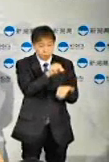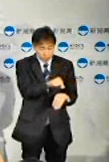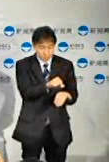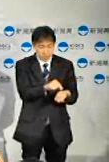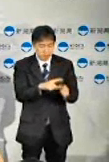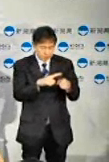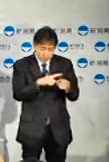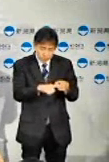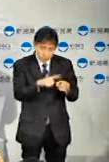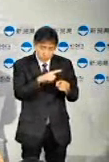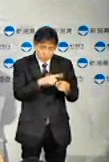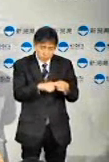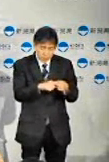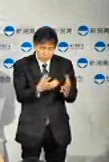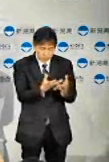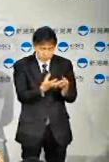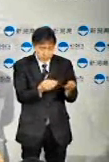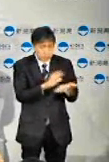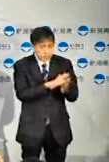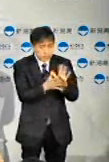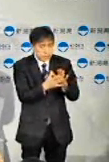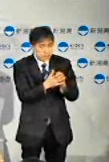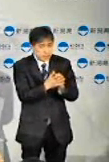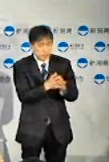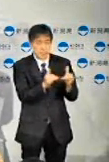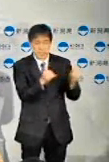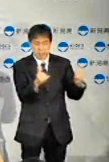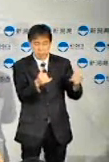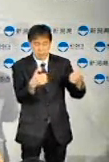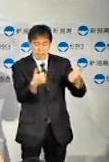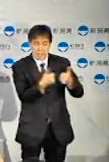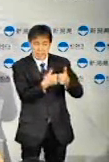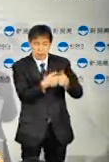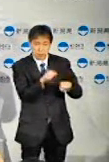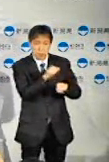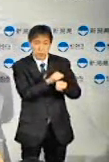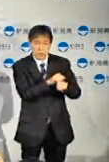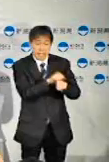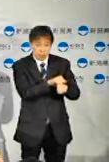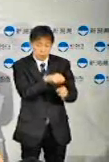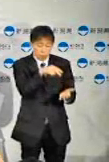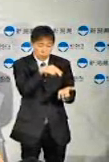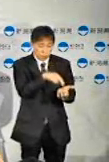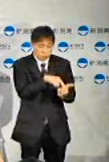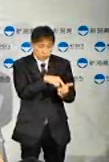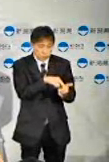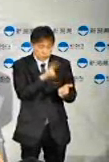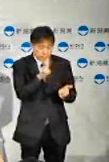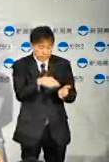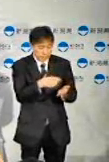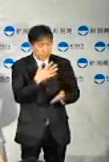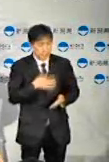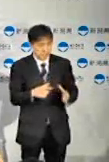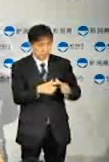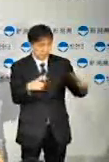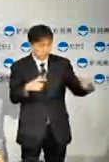少しずつでも多くの県民に、その議論の材料として理解していただきたいなというふうに思います。